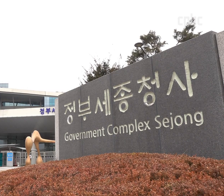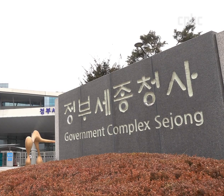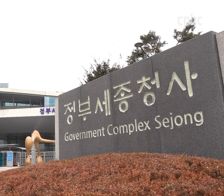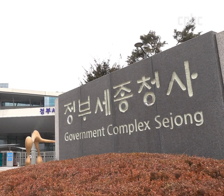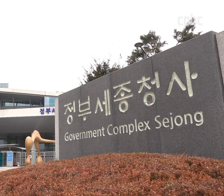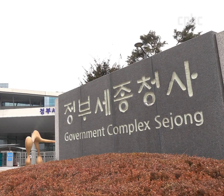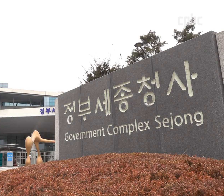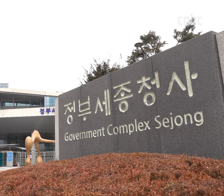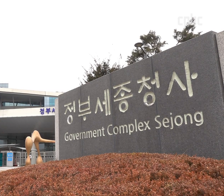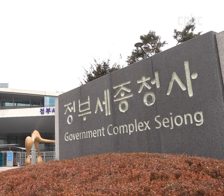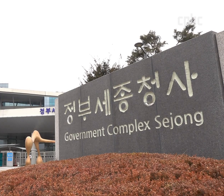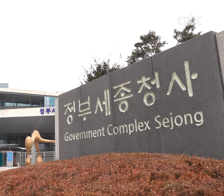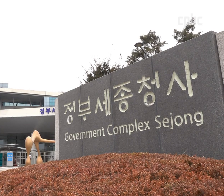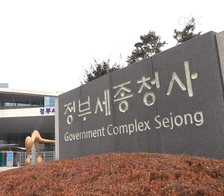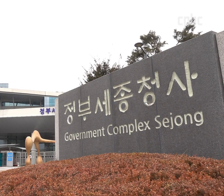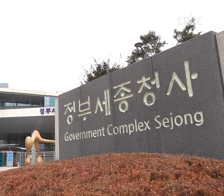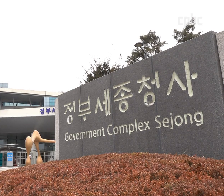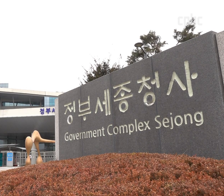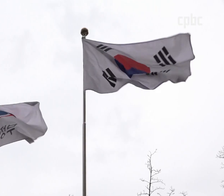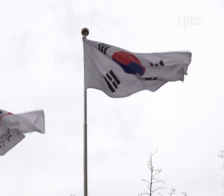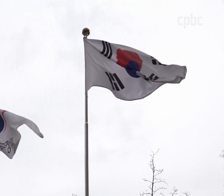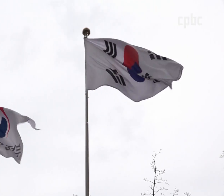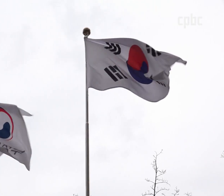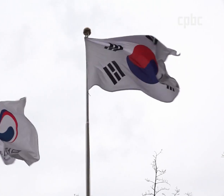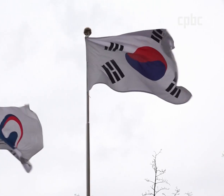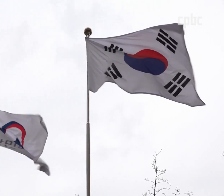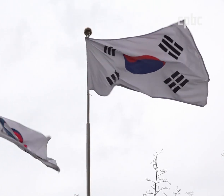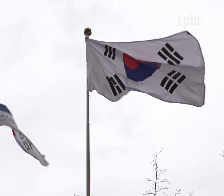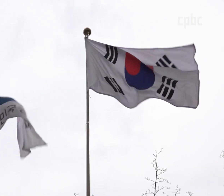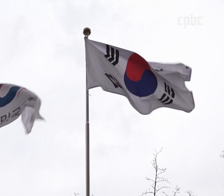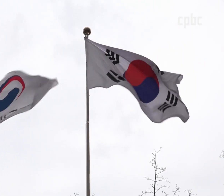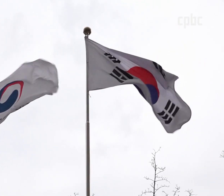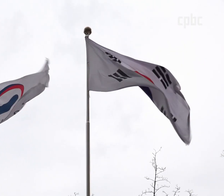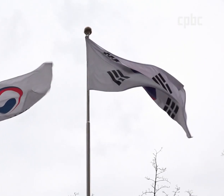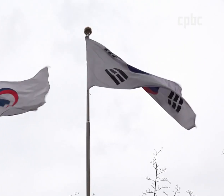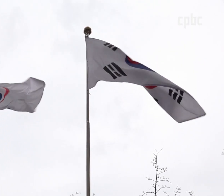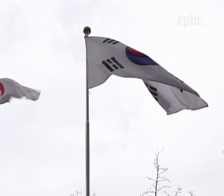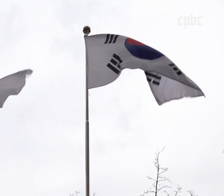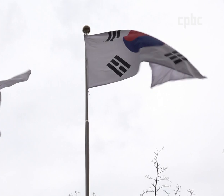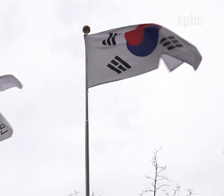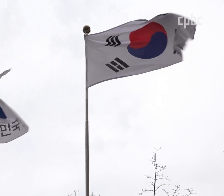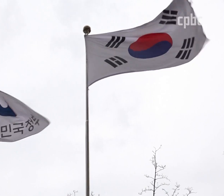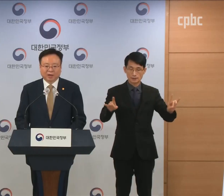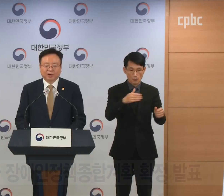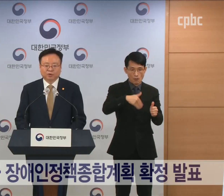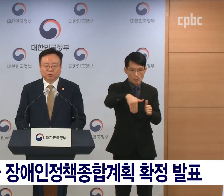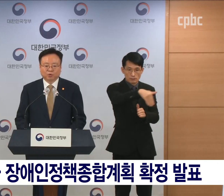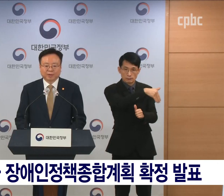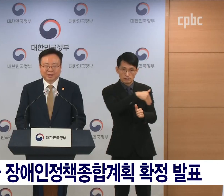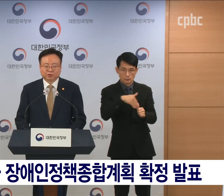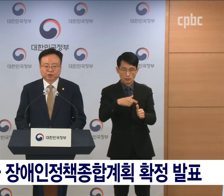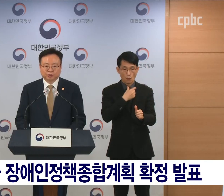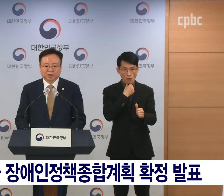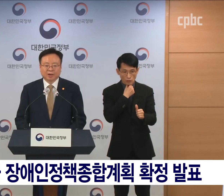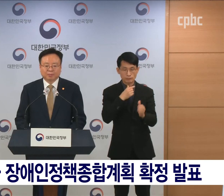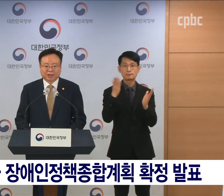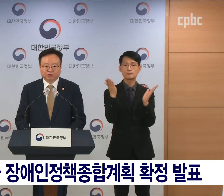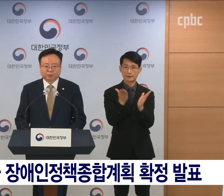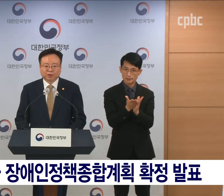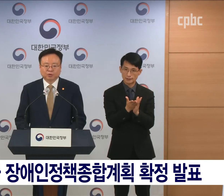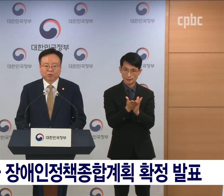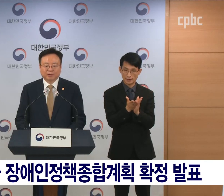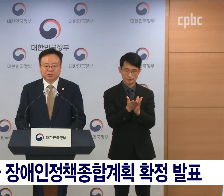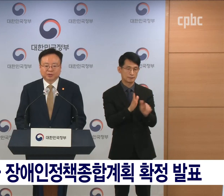올해부터 2027년까지 5년간 정부가 그려갈 장애인 정책의 청사진이 발표됐습니다 이달 초 세정부 출범